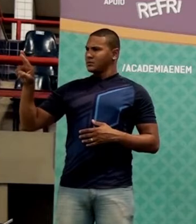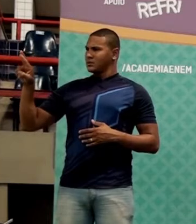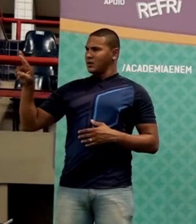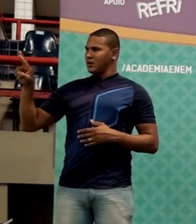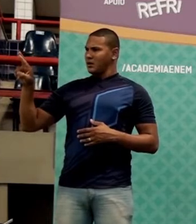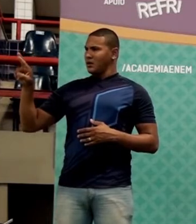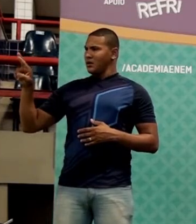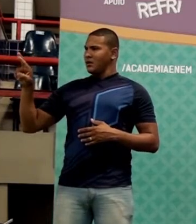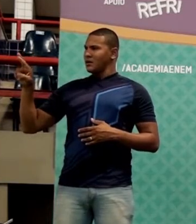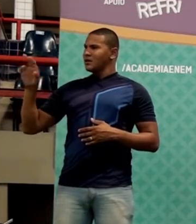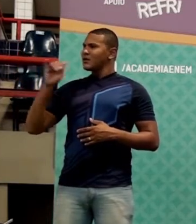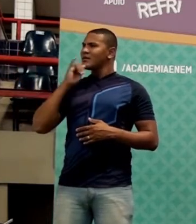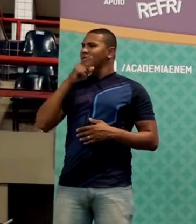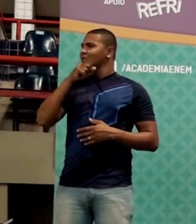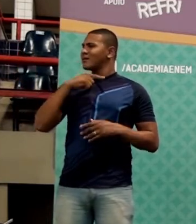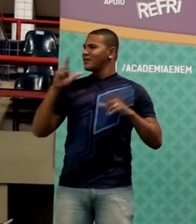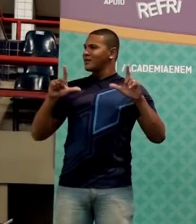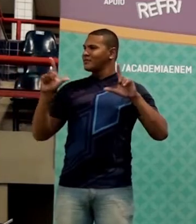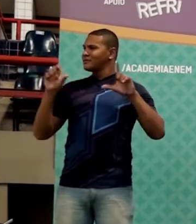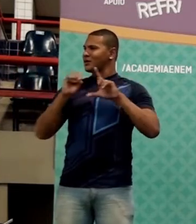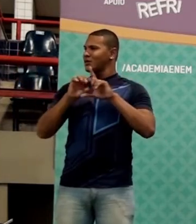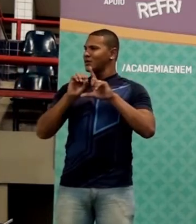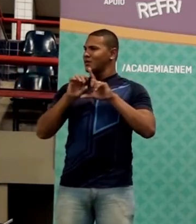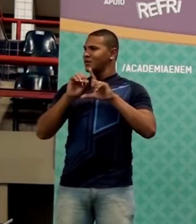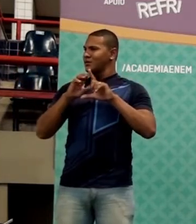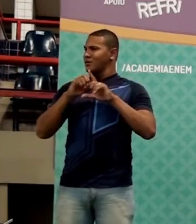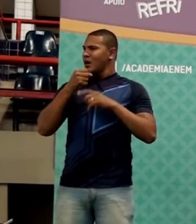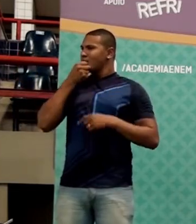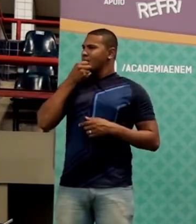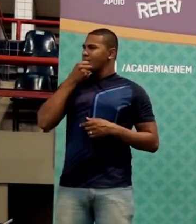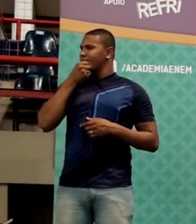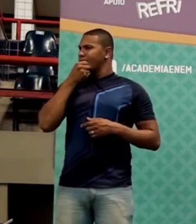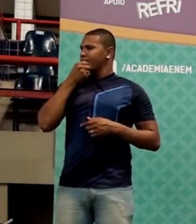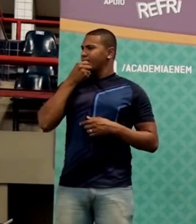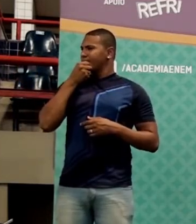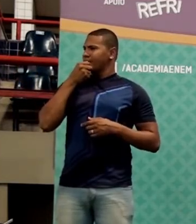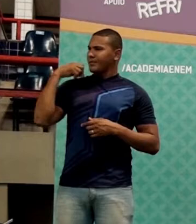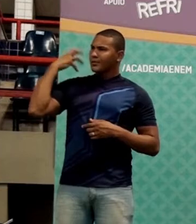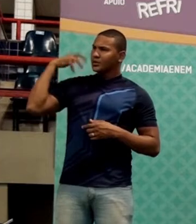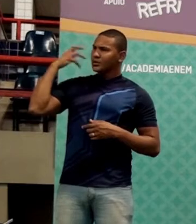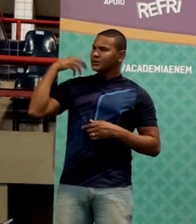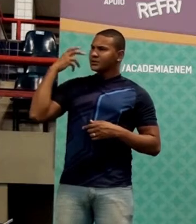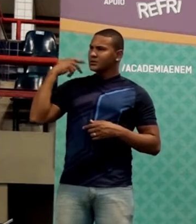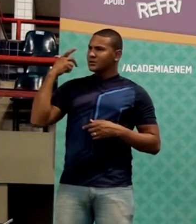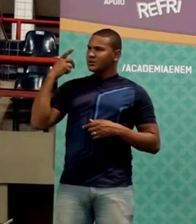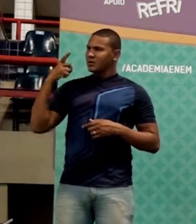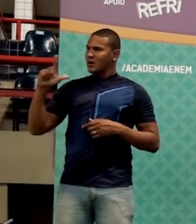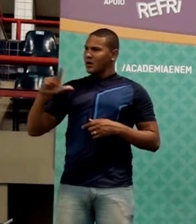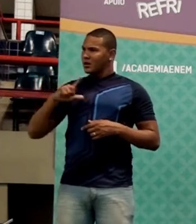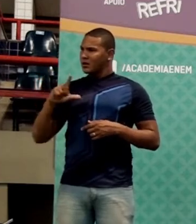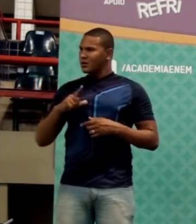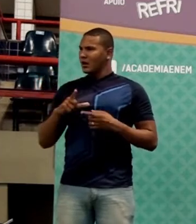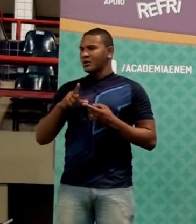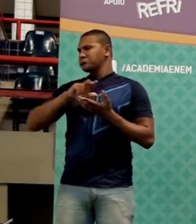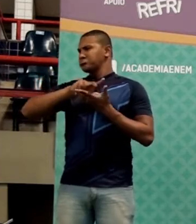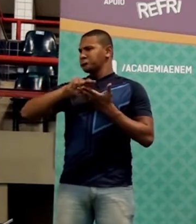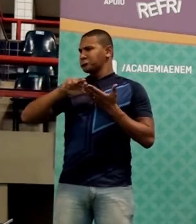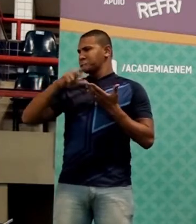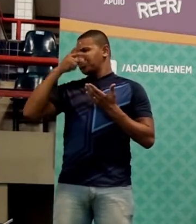nossas origens, as nossas raízes, dominando aí o Brasil todo, né? Foi uma votação